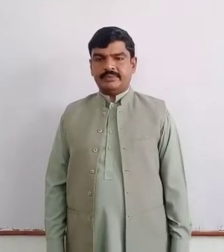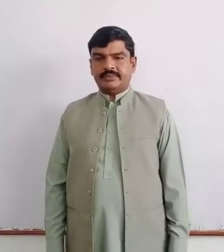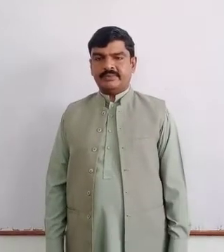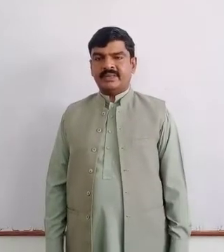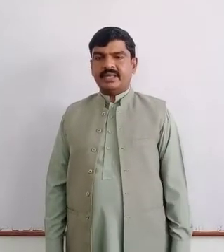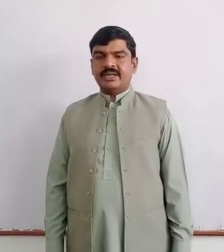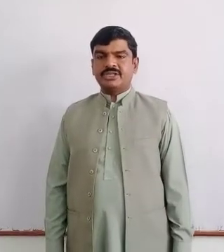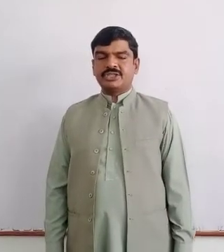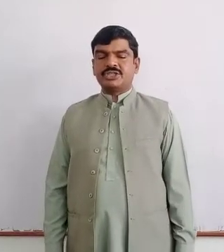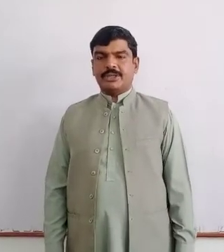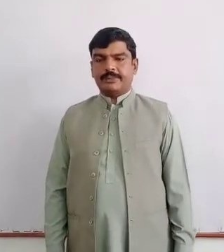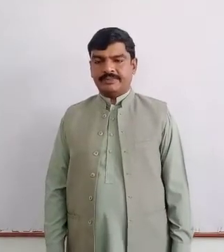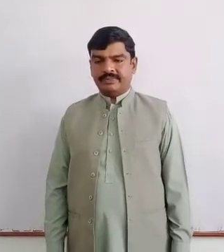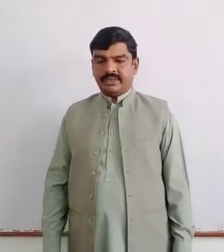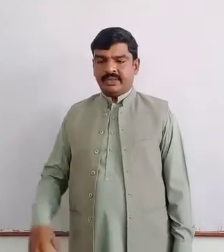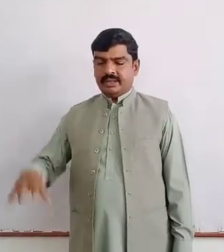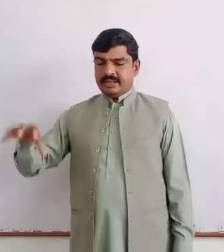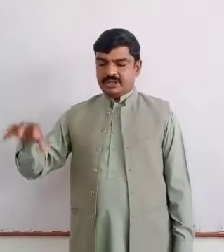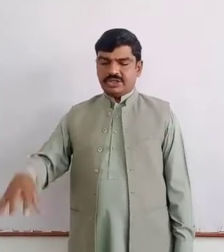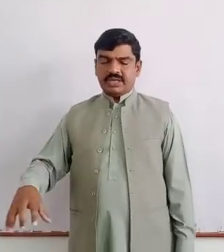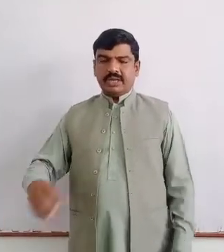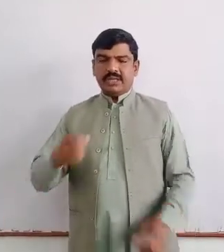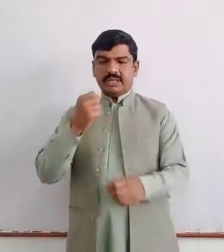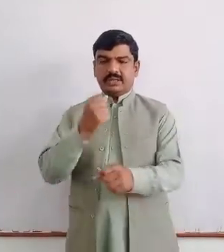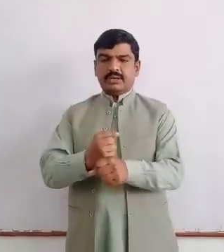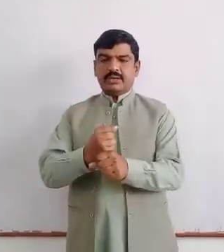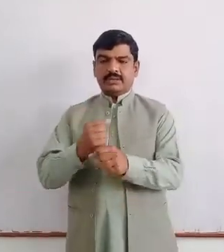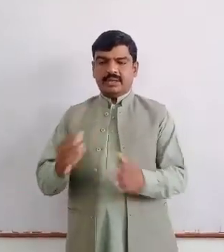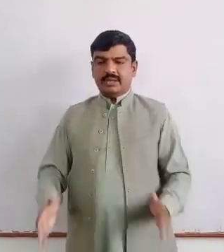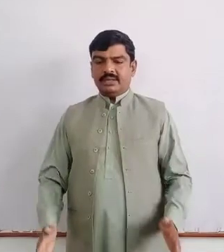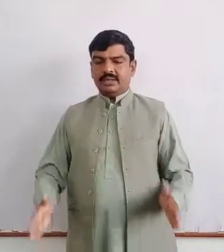एजेंसी, एजेंसी, जगह गवर्नमेंट